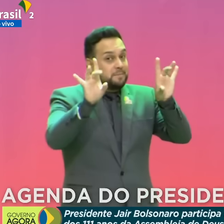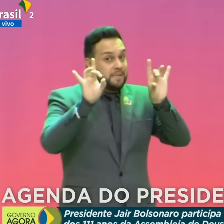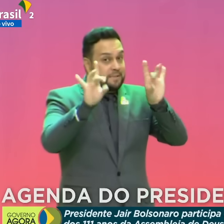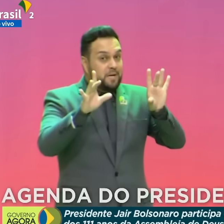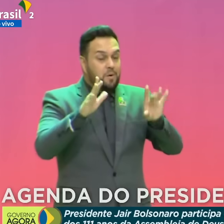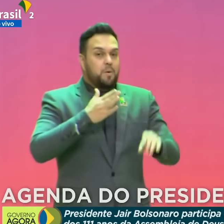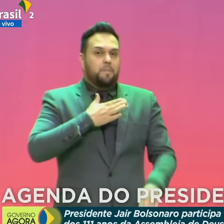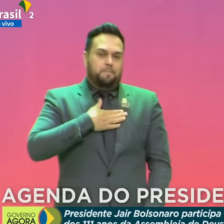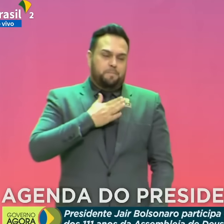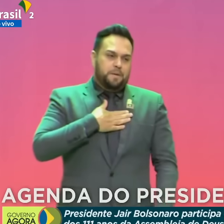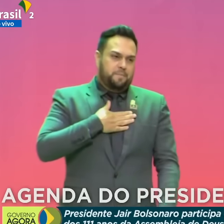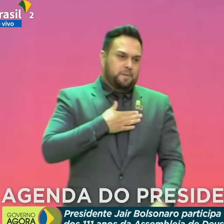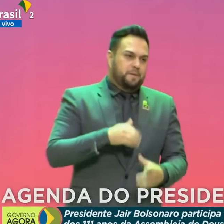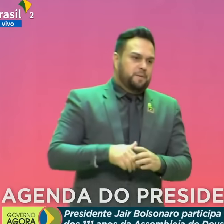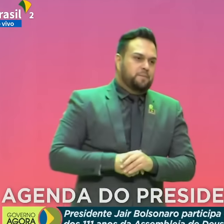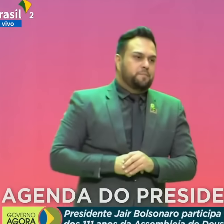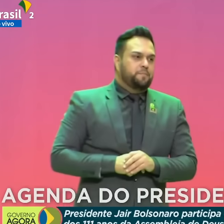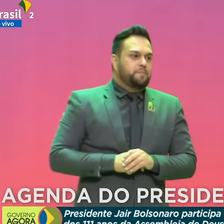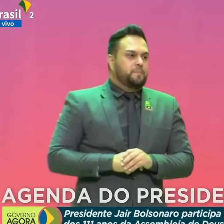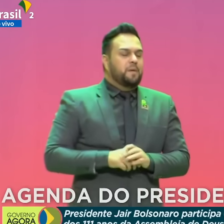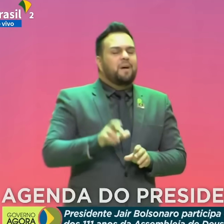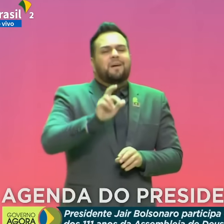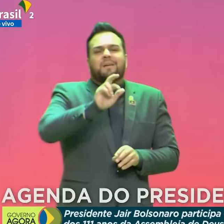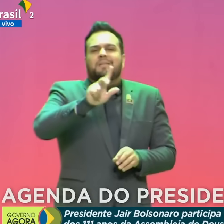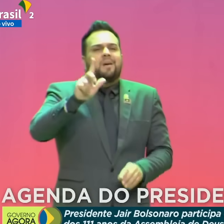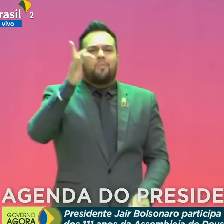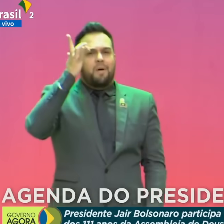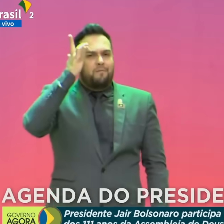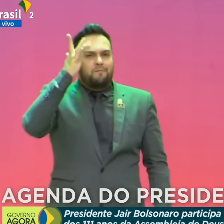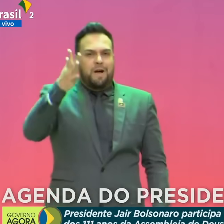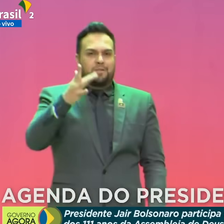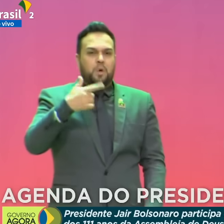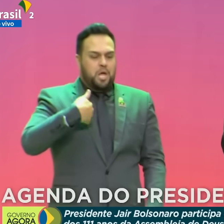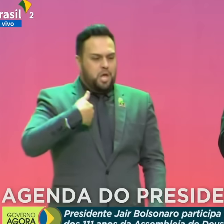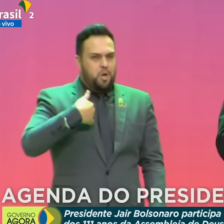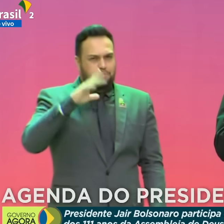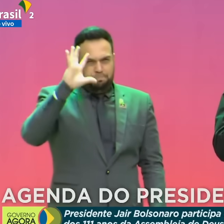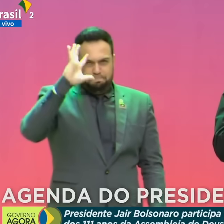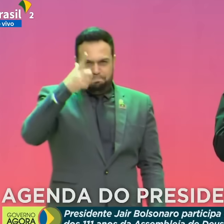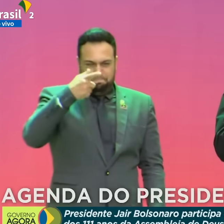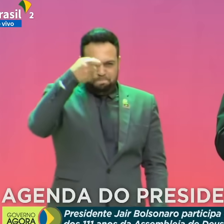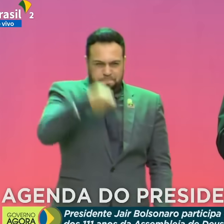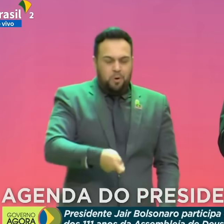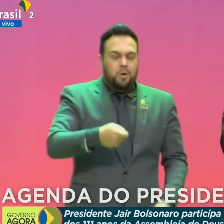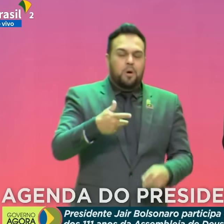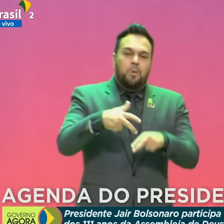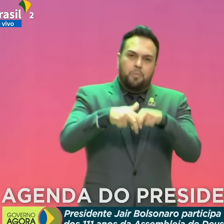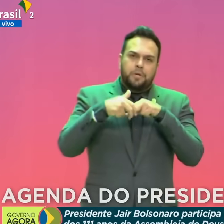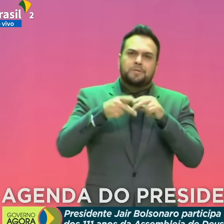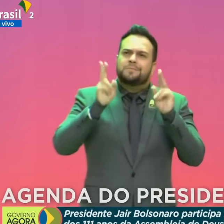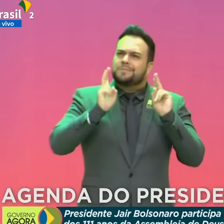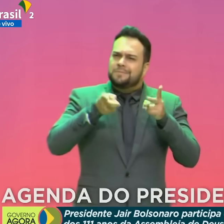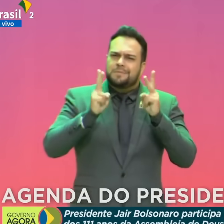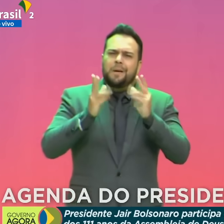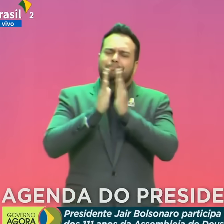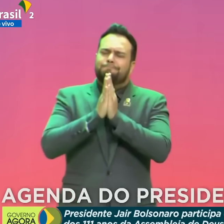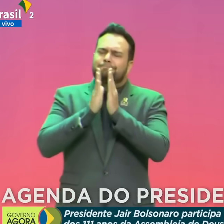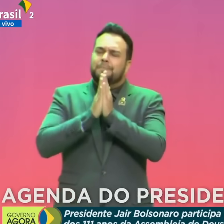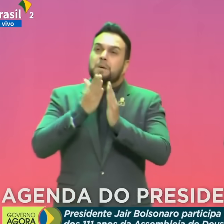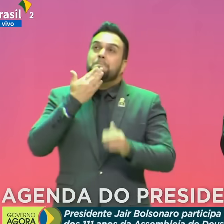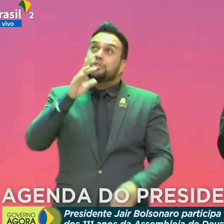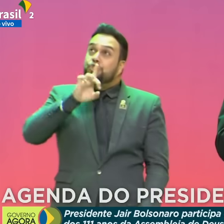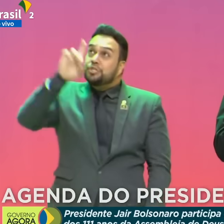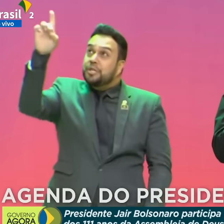para mim. Não é fácil decidir, por isso eu peço sempre a Deus, mais que